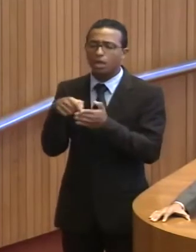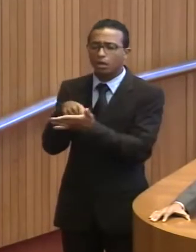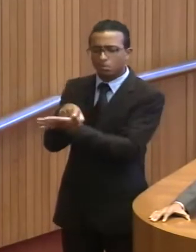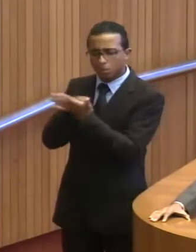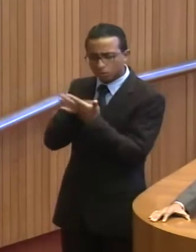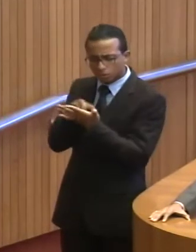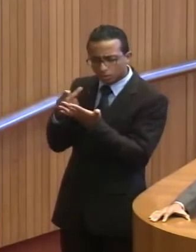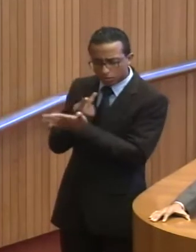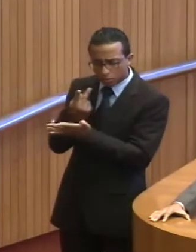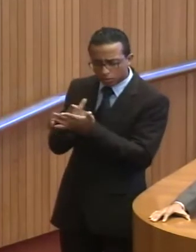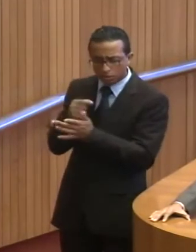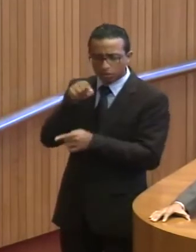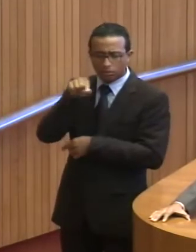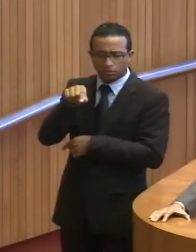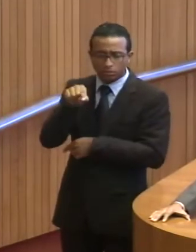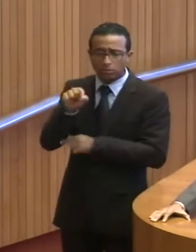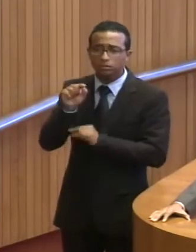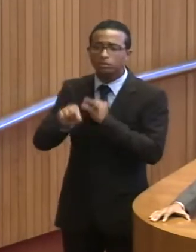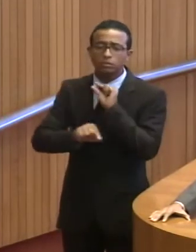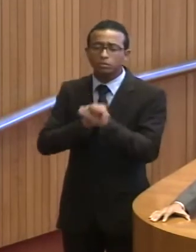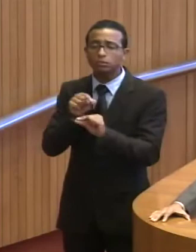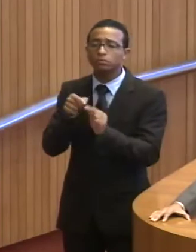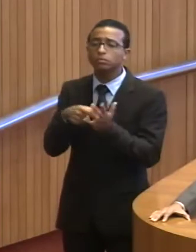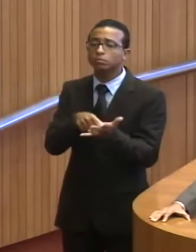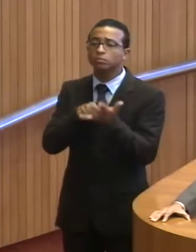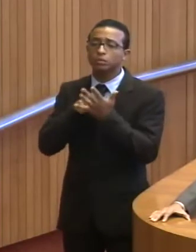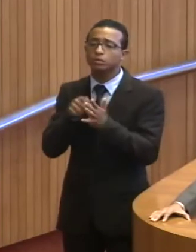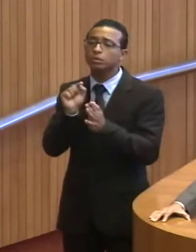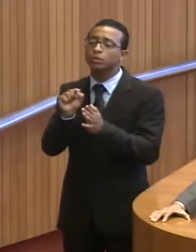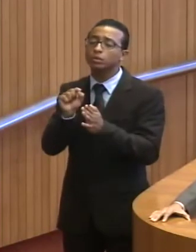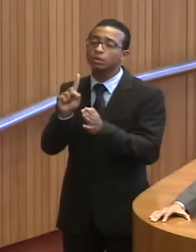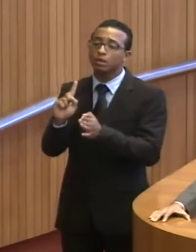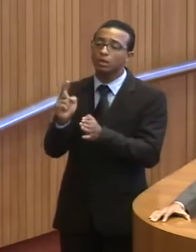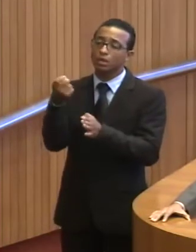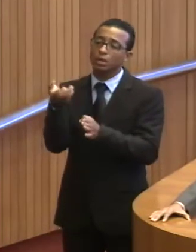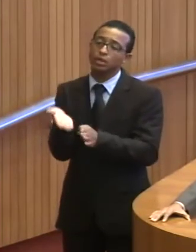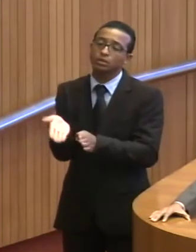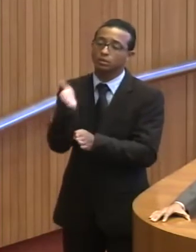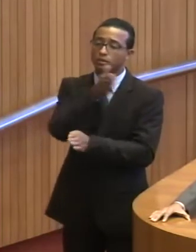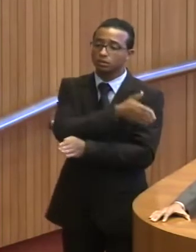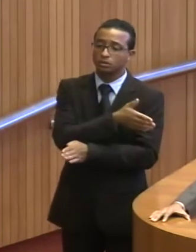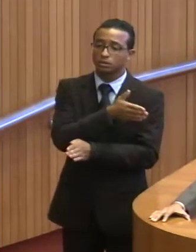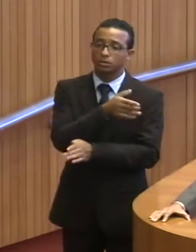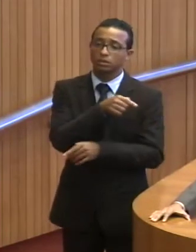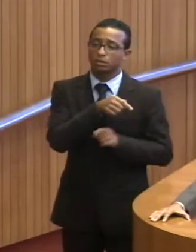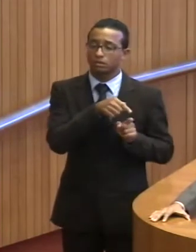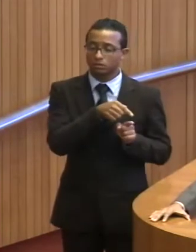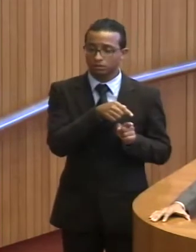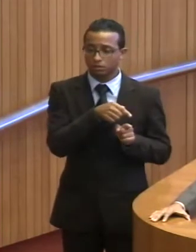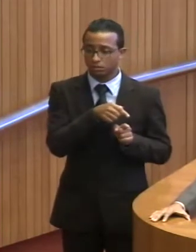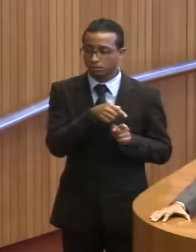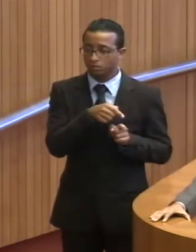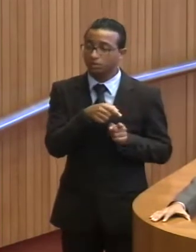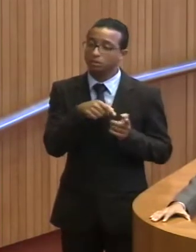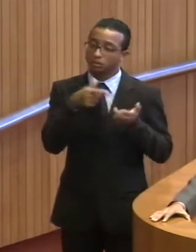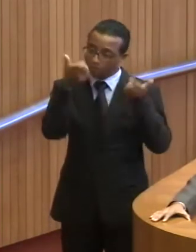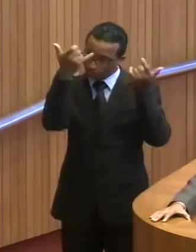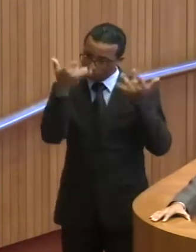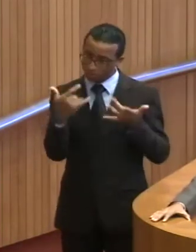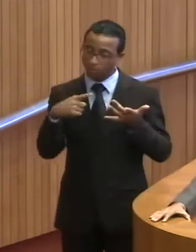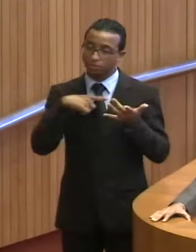irregularidades ocorridas naquele exercício foram reflexo da gestão que vinha desde o exercício anterior,